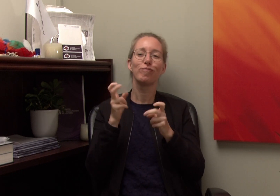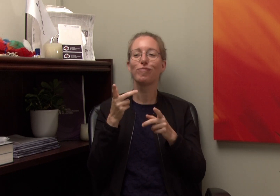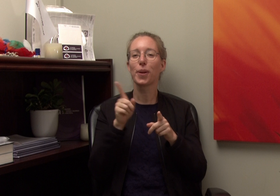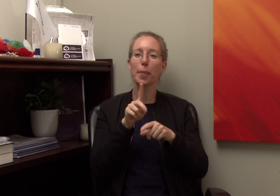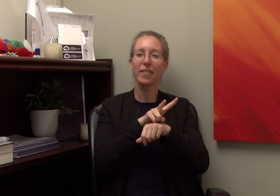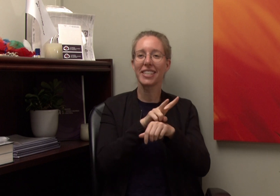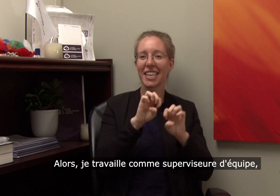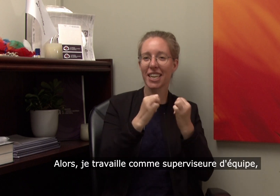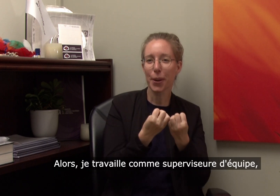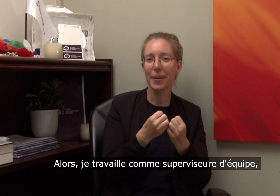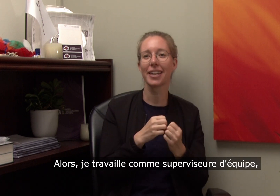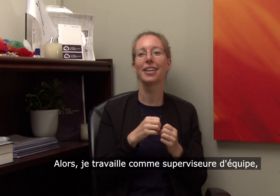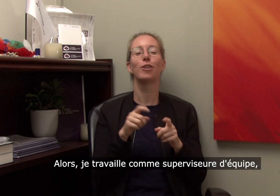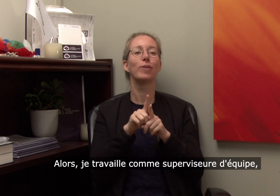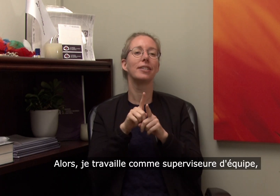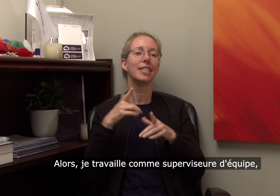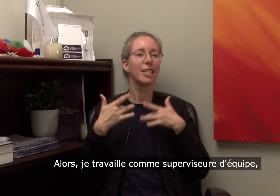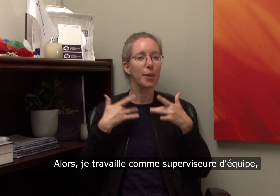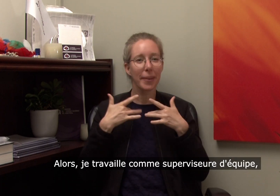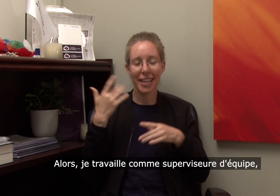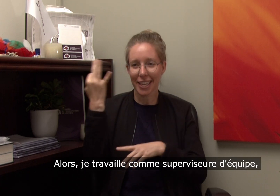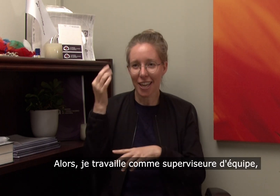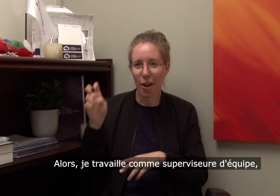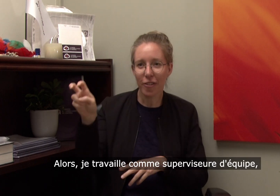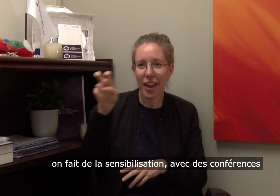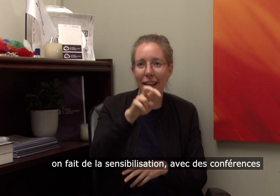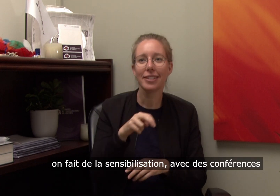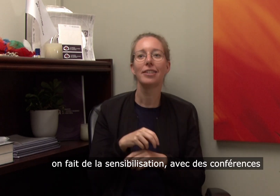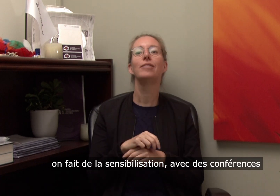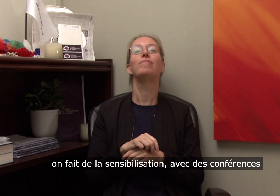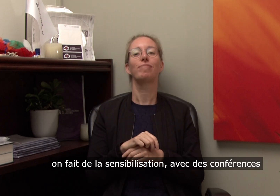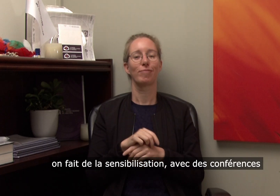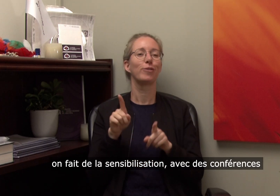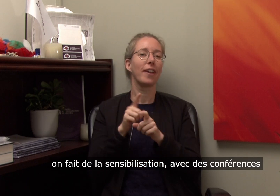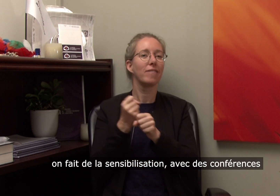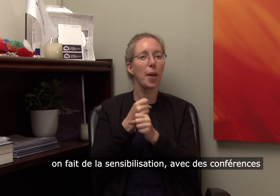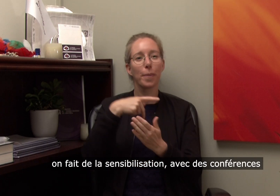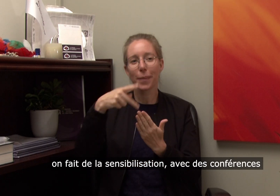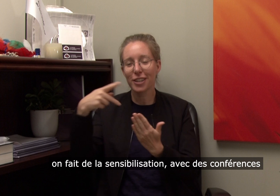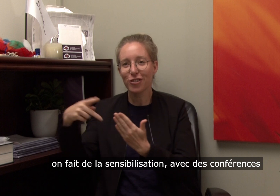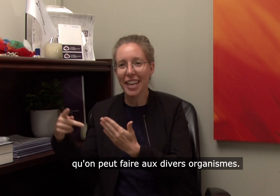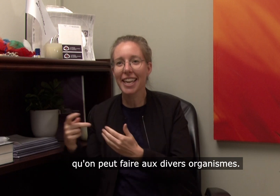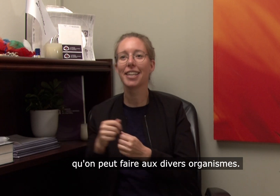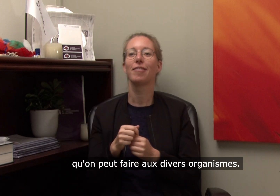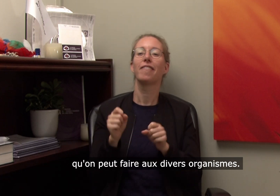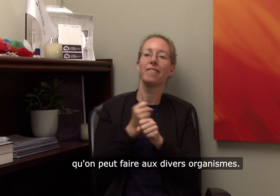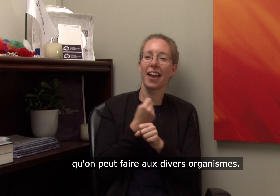Alors, je travaille comme superviseur d'équipe, on fait de la sensibilisation avec des conférences qu'on peut faire aux